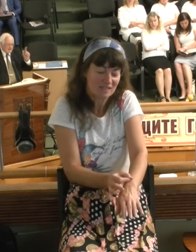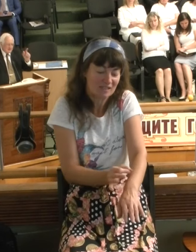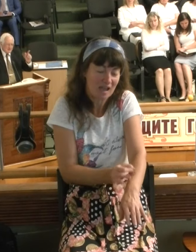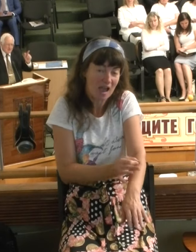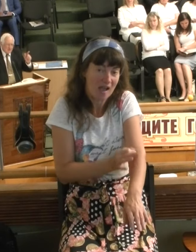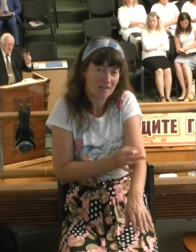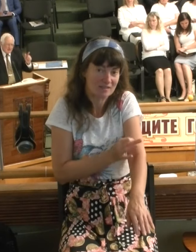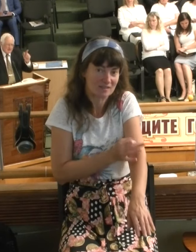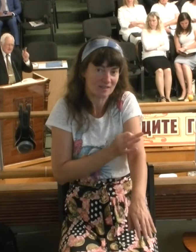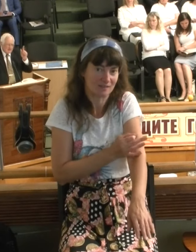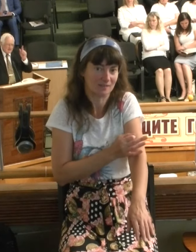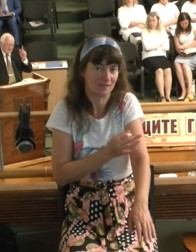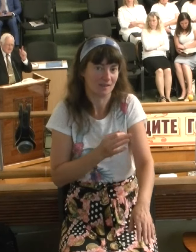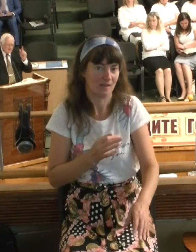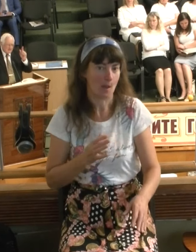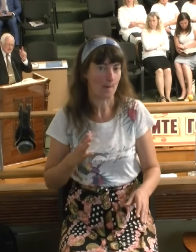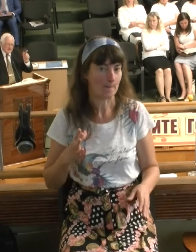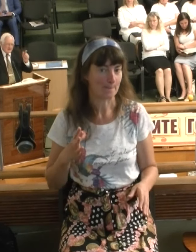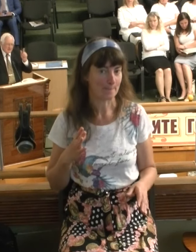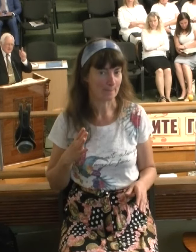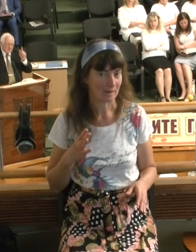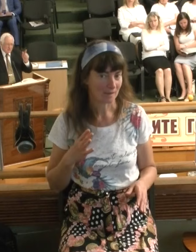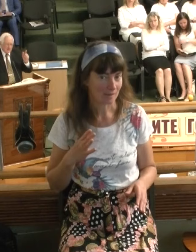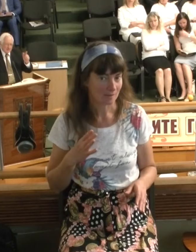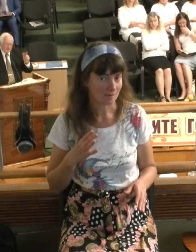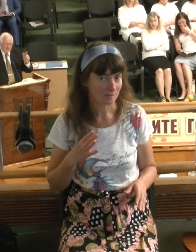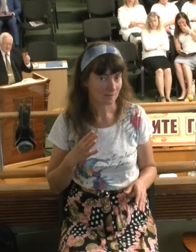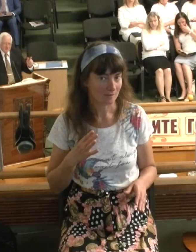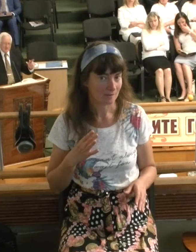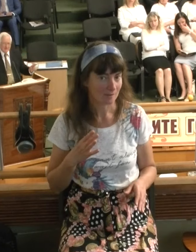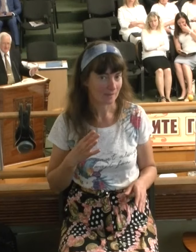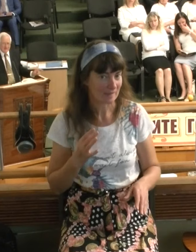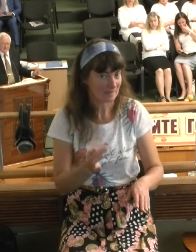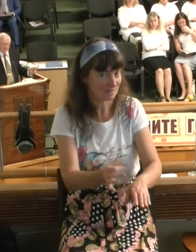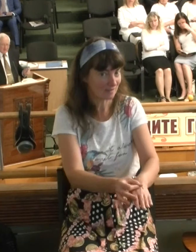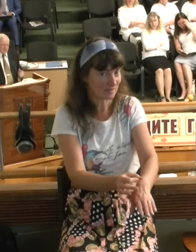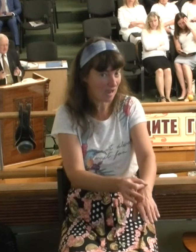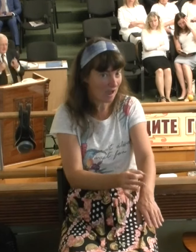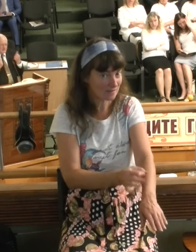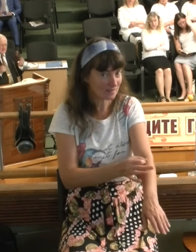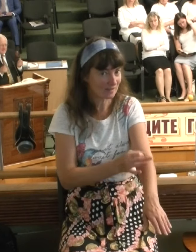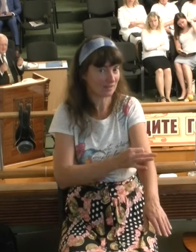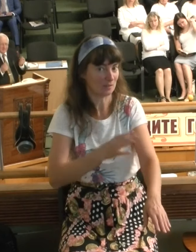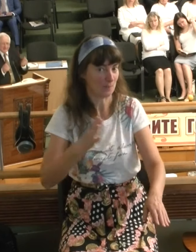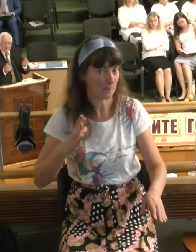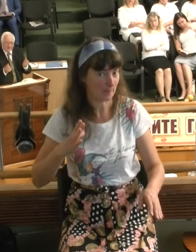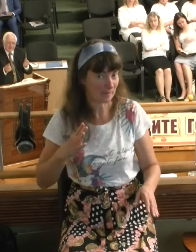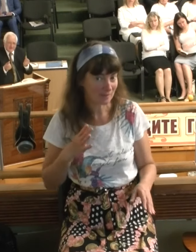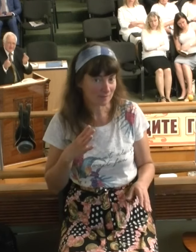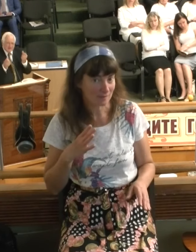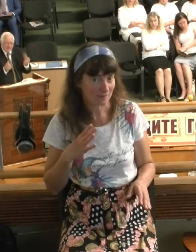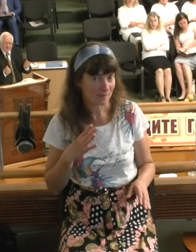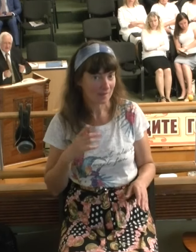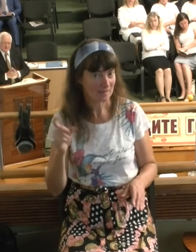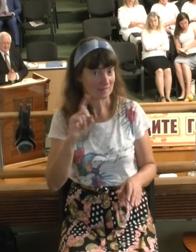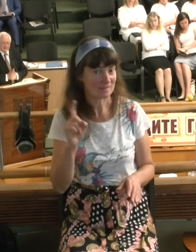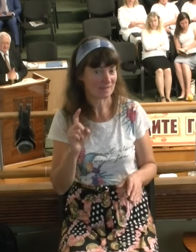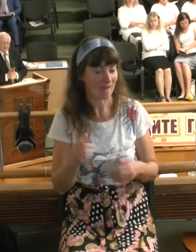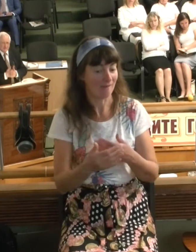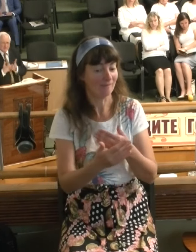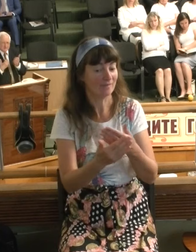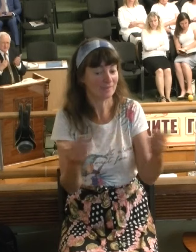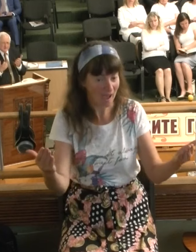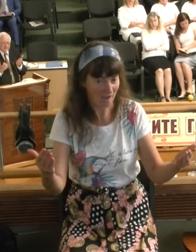в карте слова. Молитвенно вдумайтесь сегодня. Но он изъязвлен был за грехи